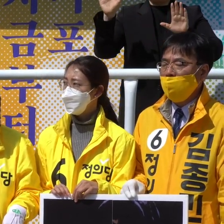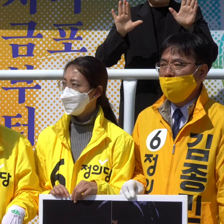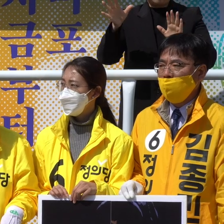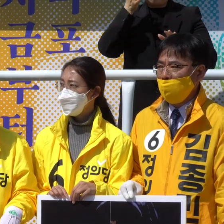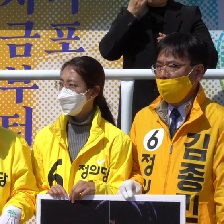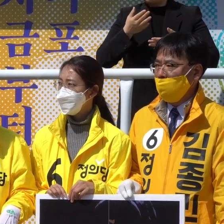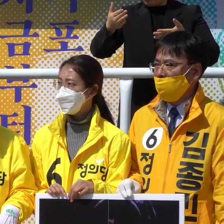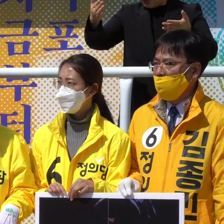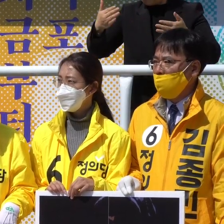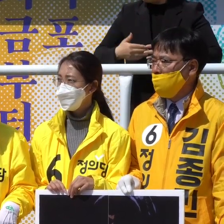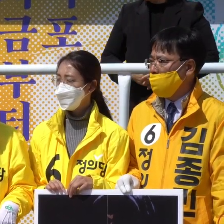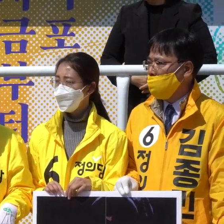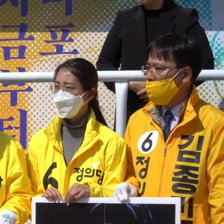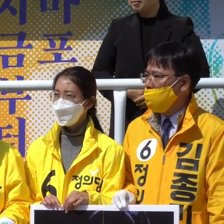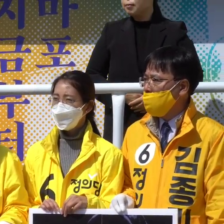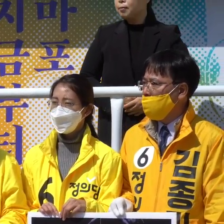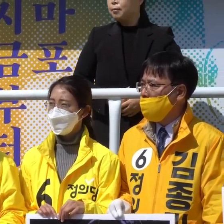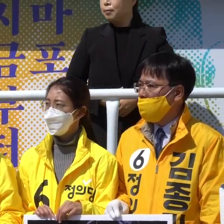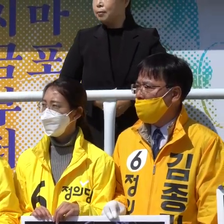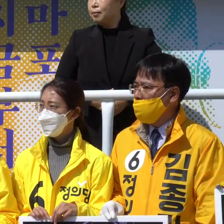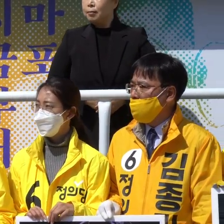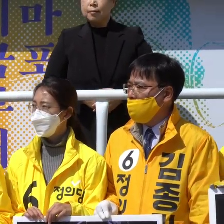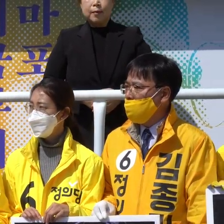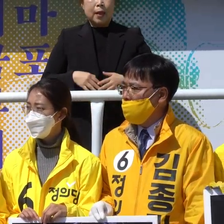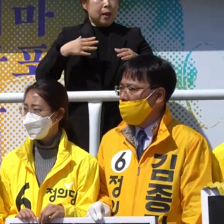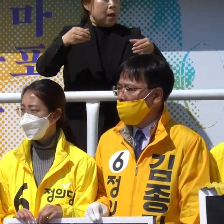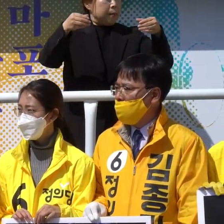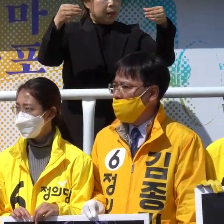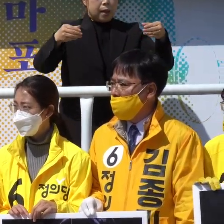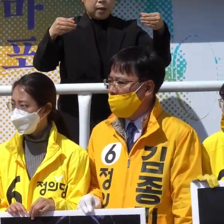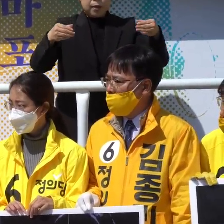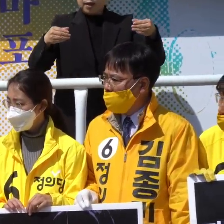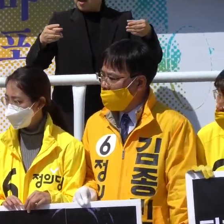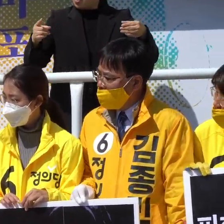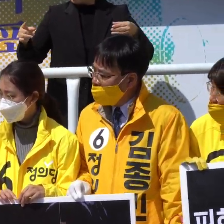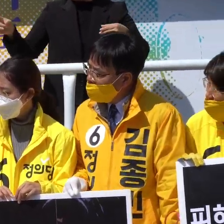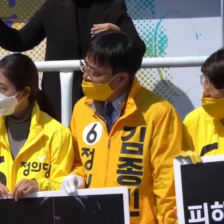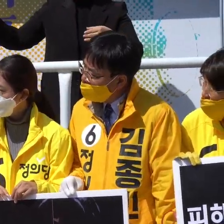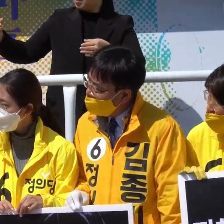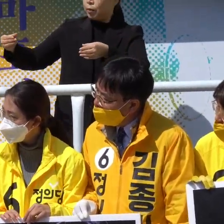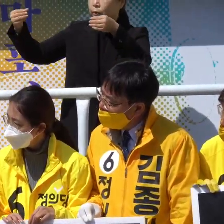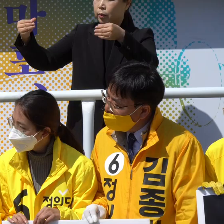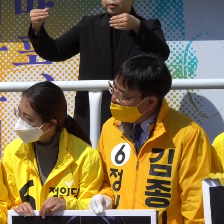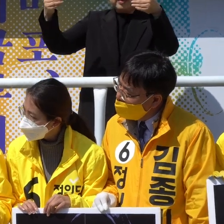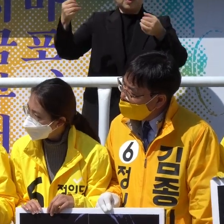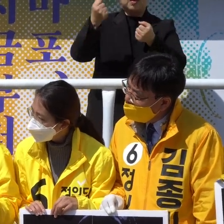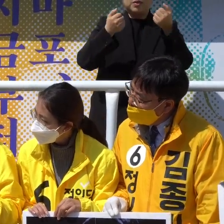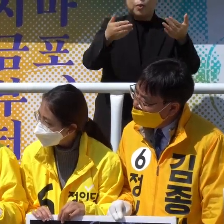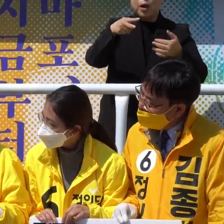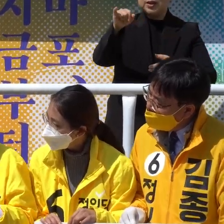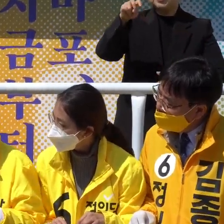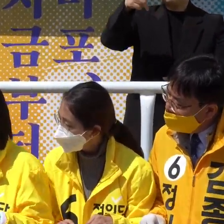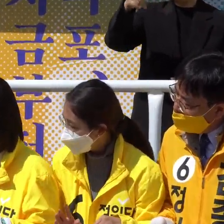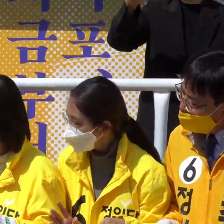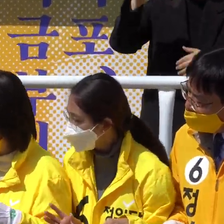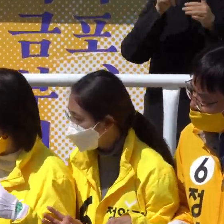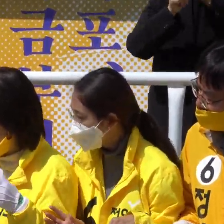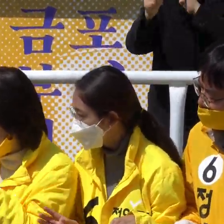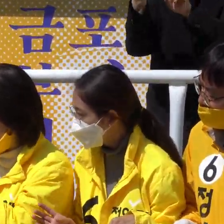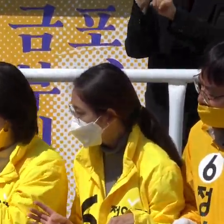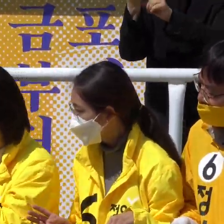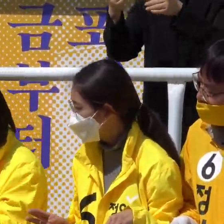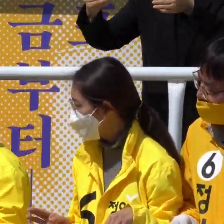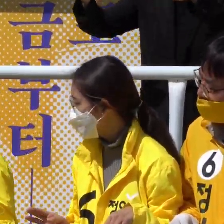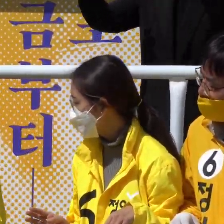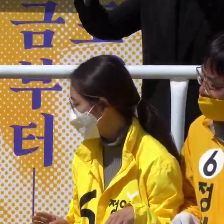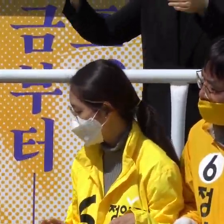퍼포먼스를 보여드리겠습니다. 네, 제가 피켓을 하나씩 말씀드리면요. 네, 심상정 대표님이 그 피켓